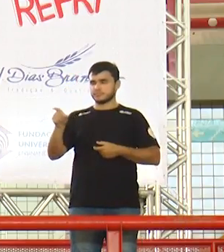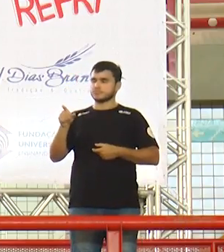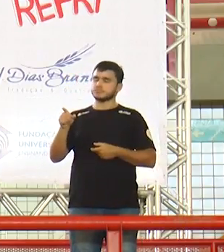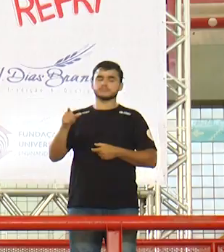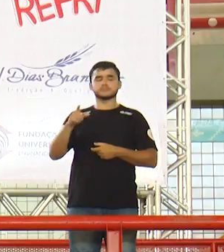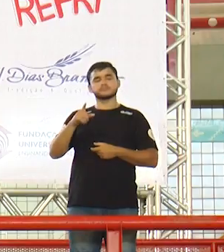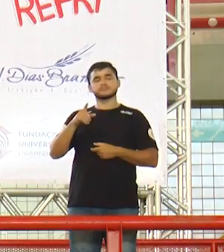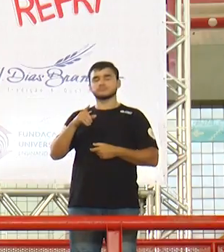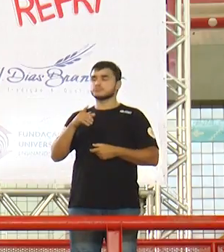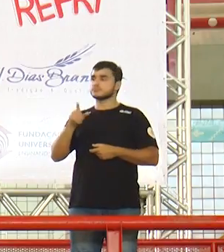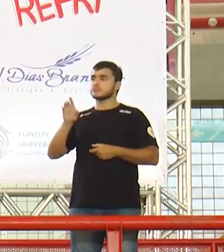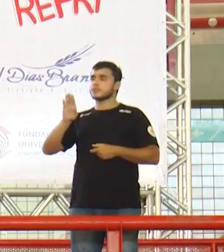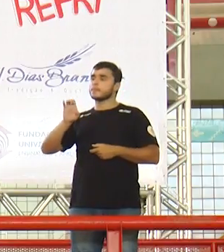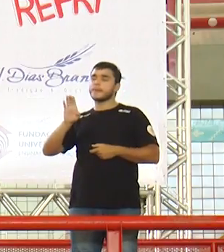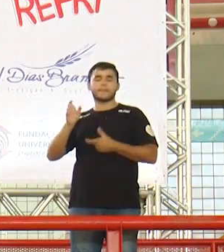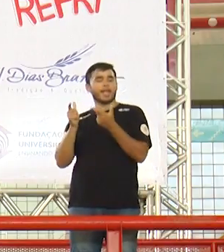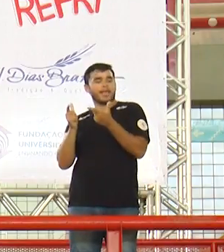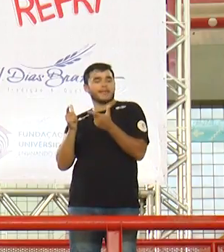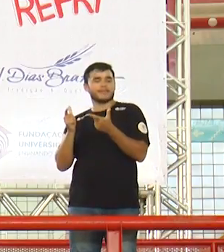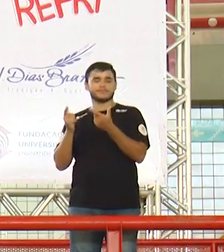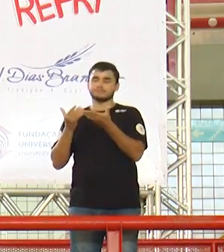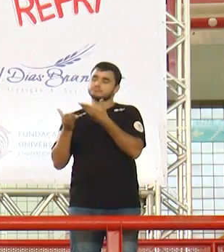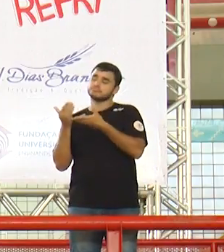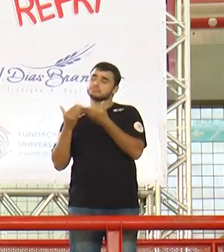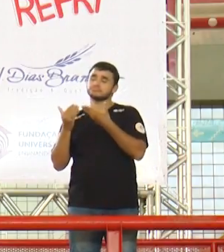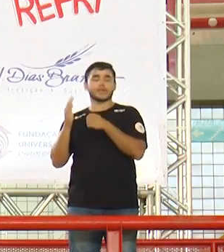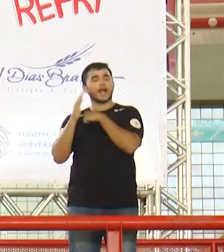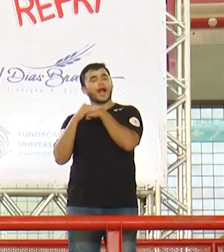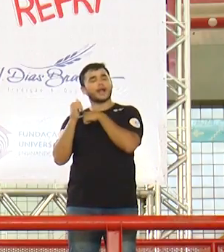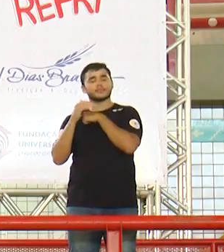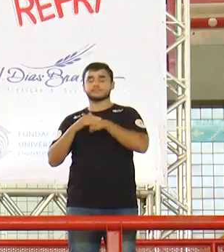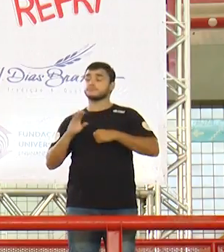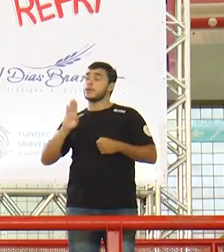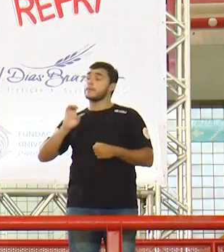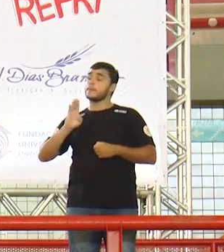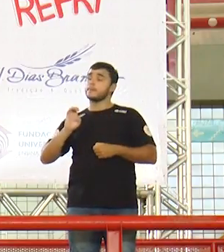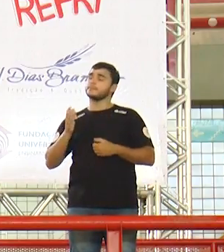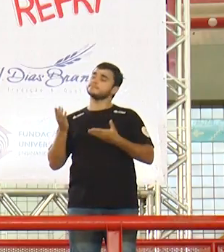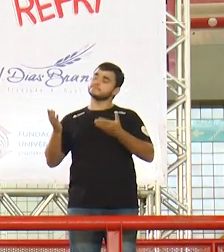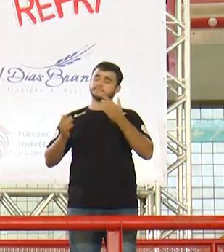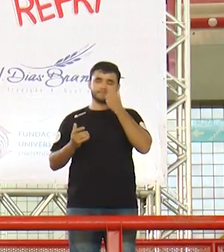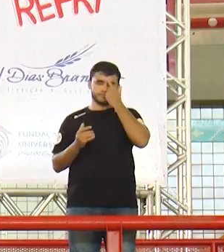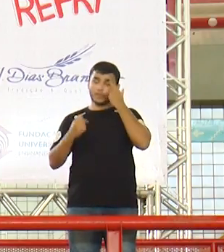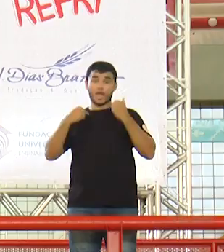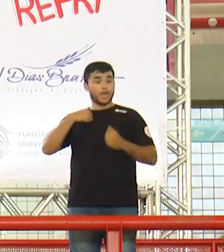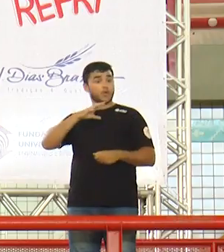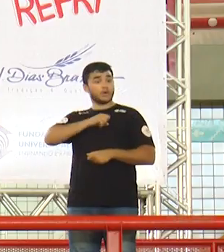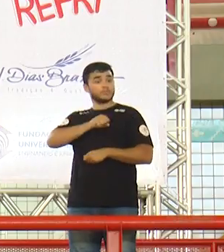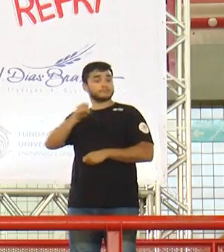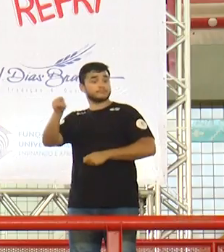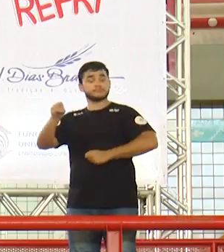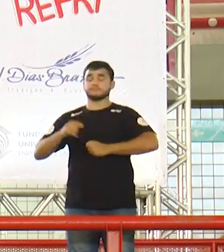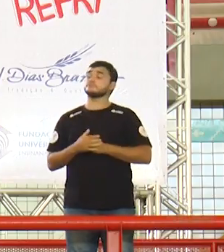Bebê. Bebê é a forma como se trata. Bebê, eu te amo.